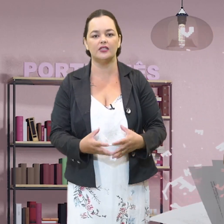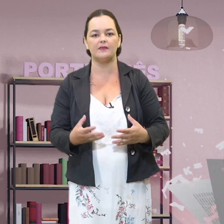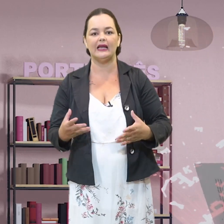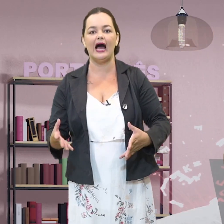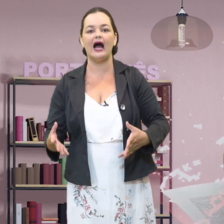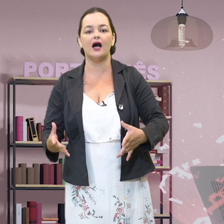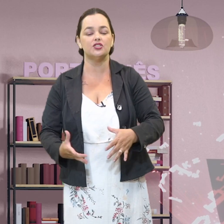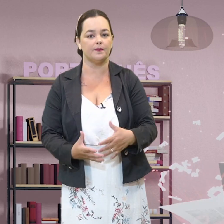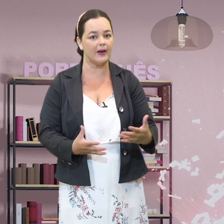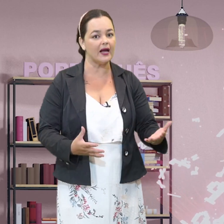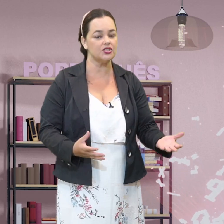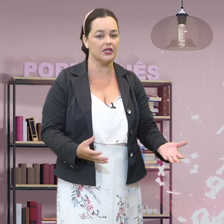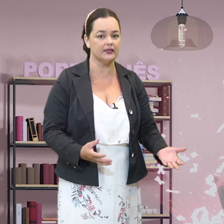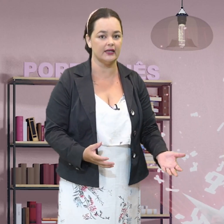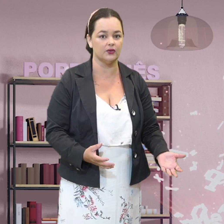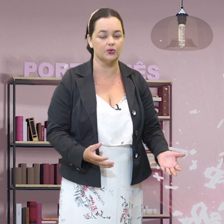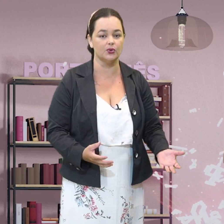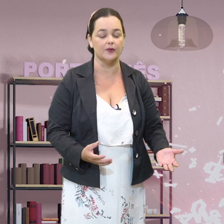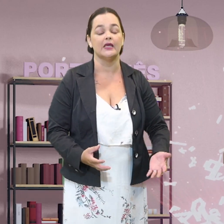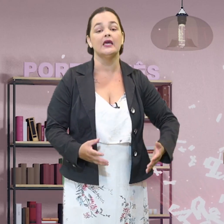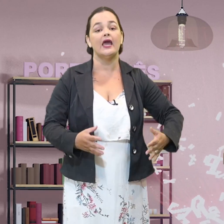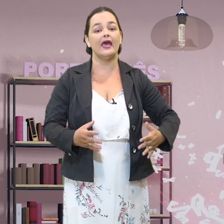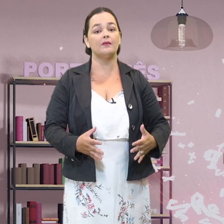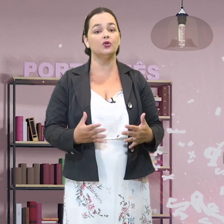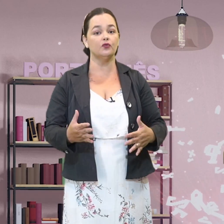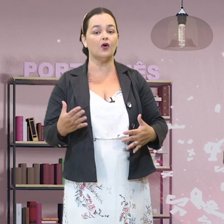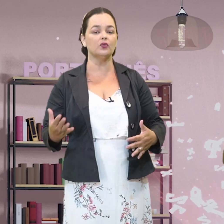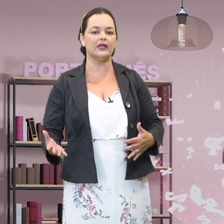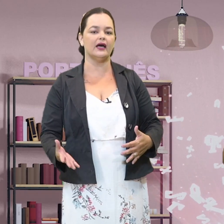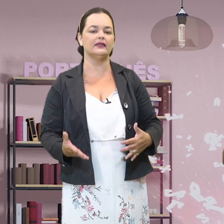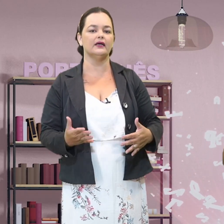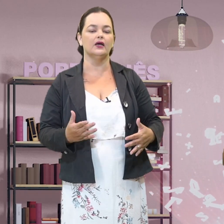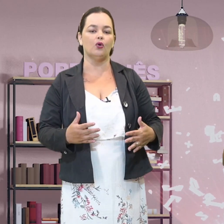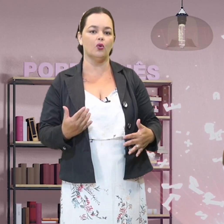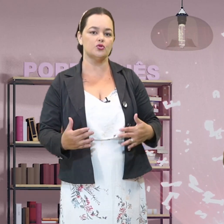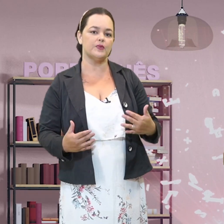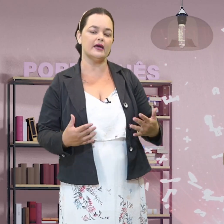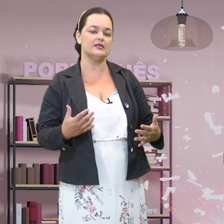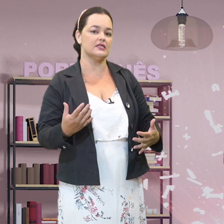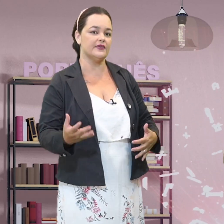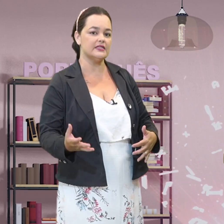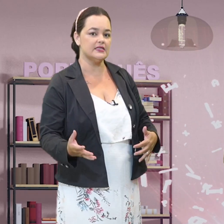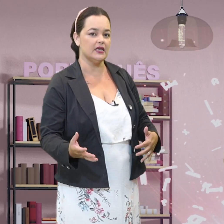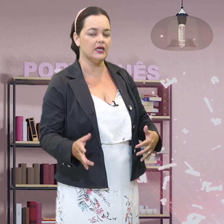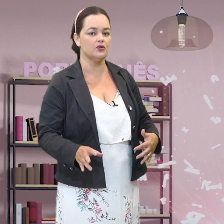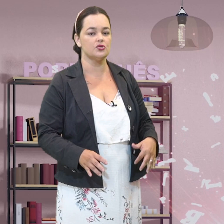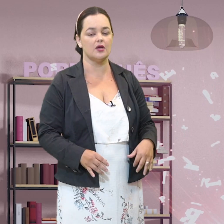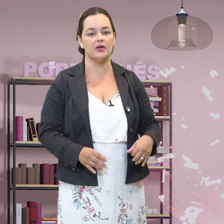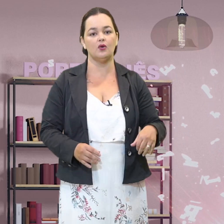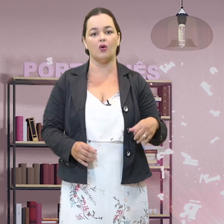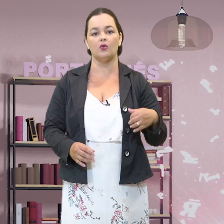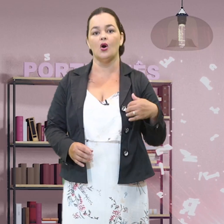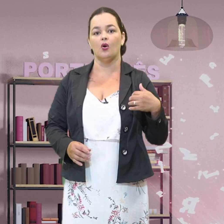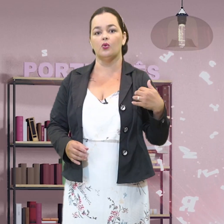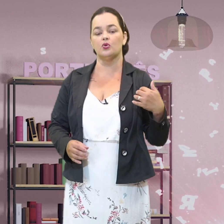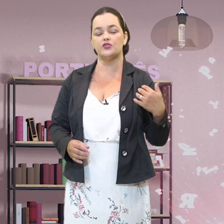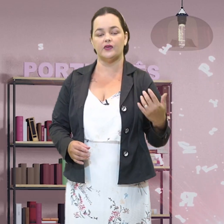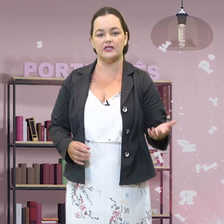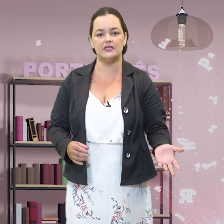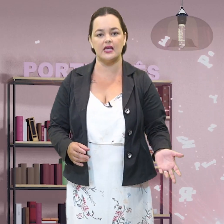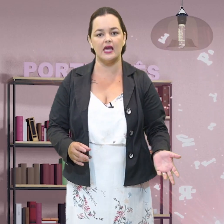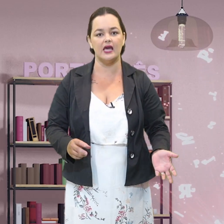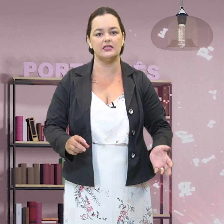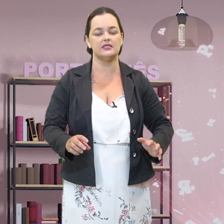arte, de trabalhar a arte, a parte da literatura, era muito voltada com os países vizinhos, também com